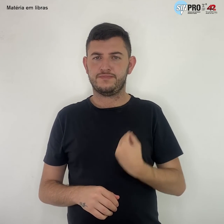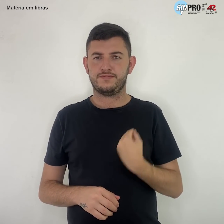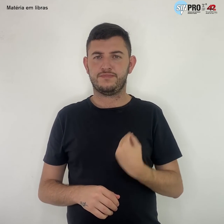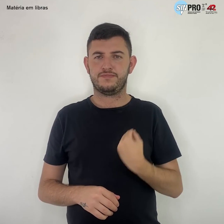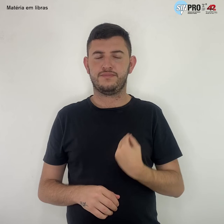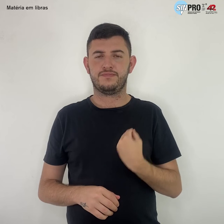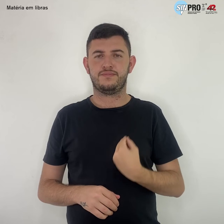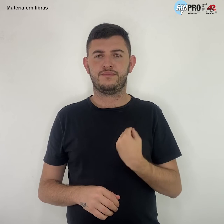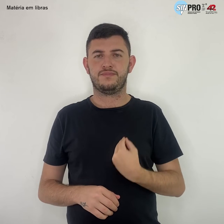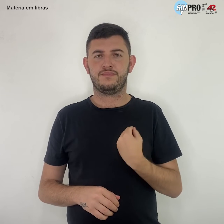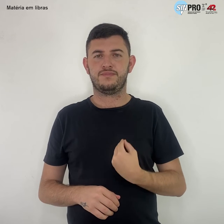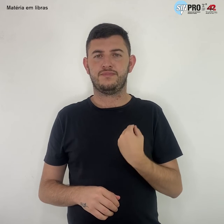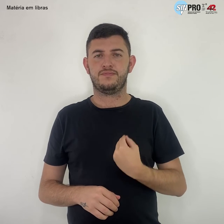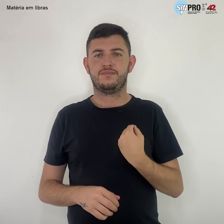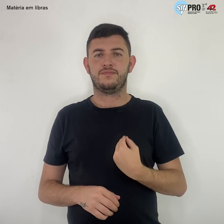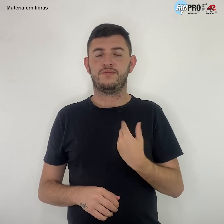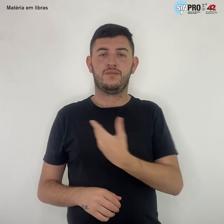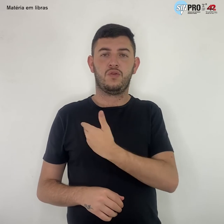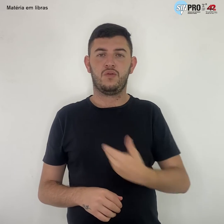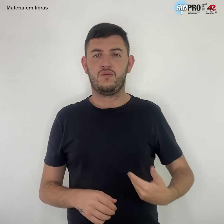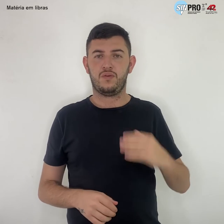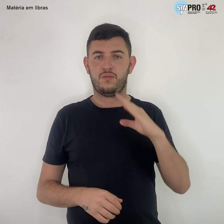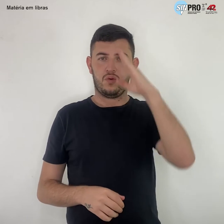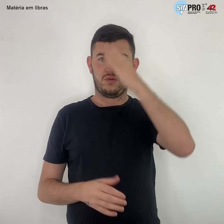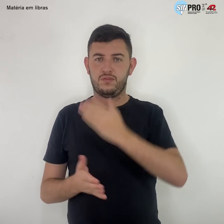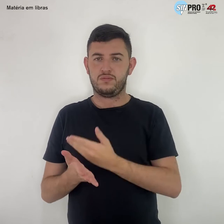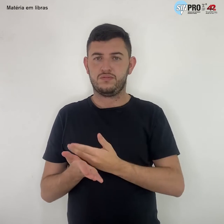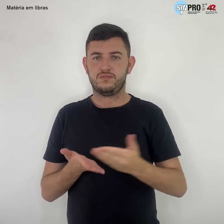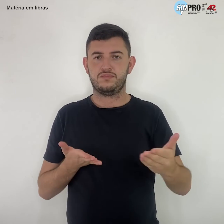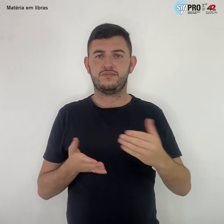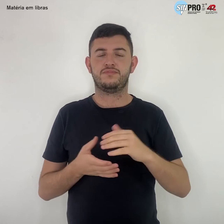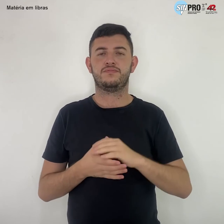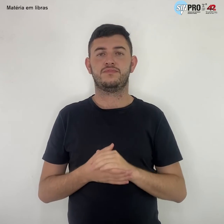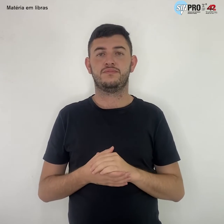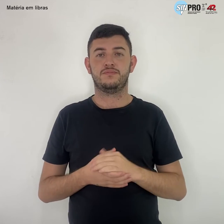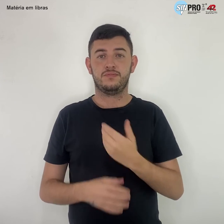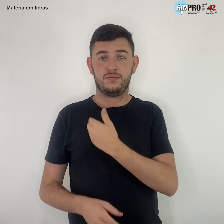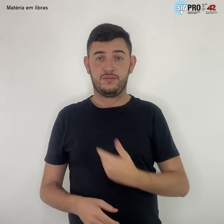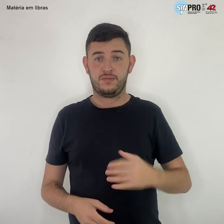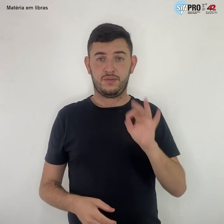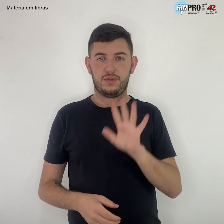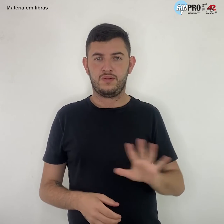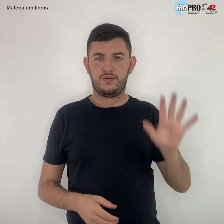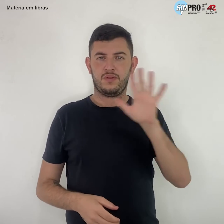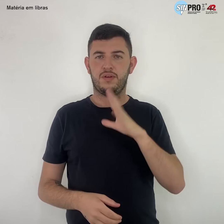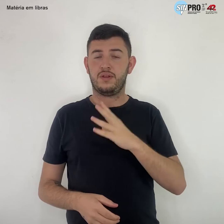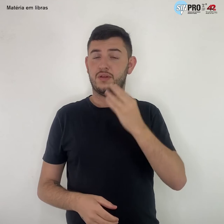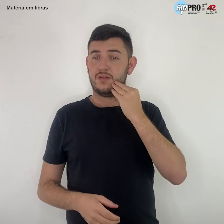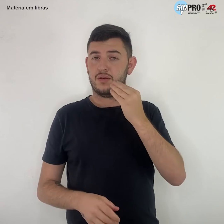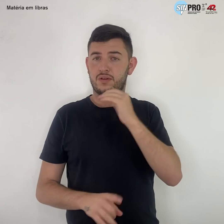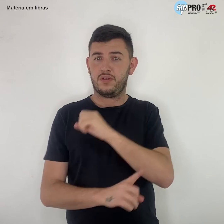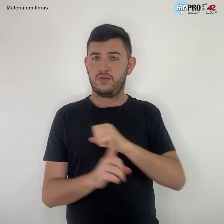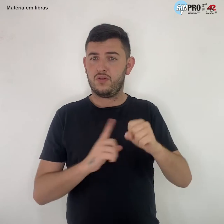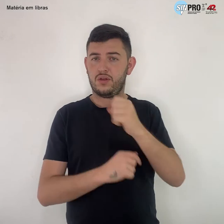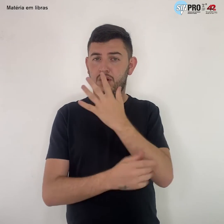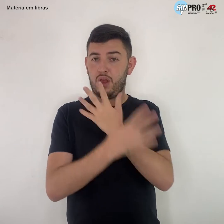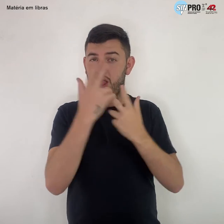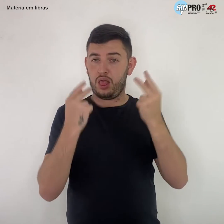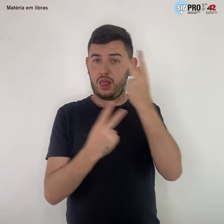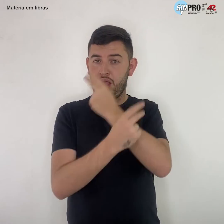seu desgoverno. O governo federal até tenta ludibriar a sociedade com uma cortina de